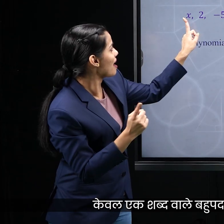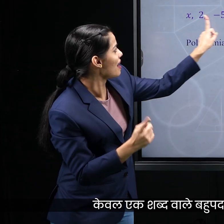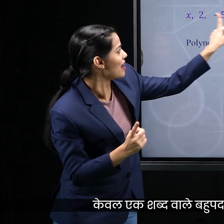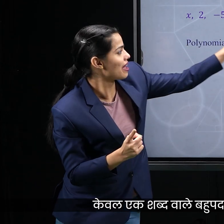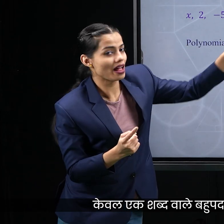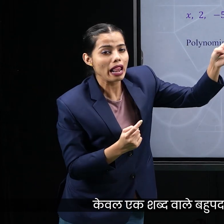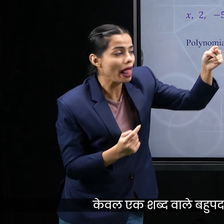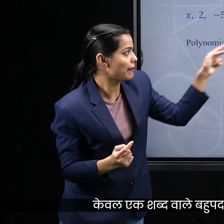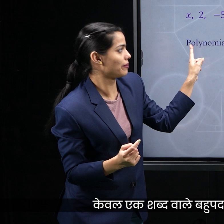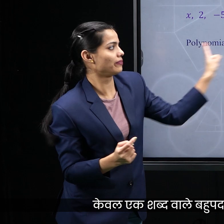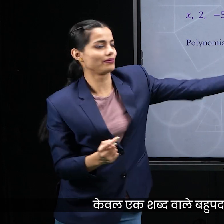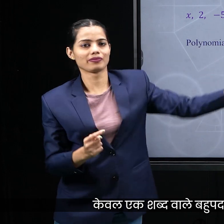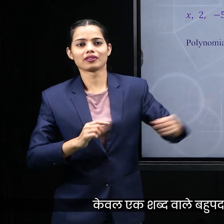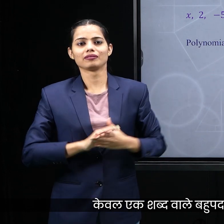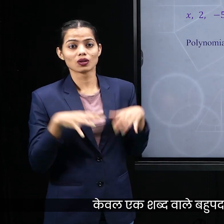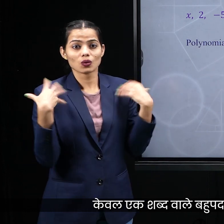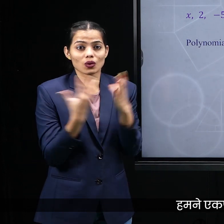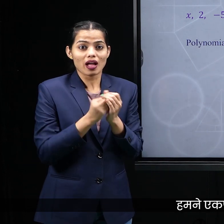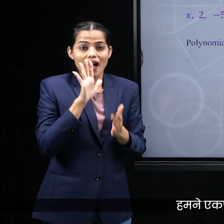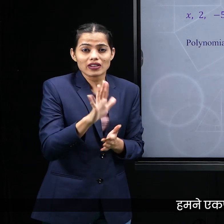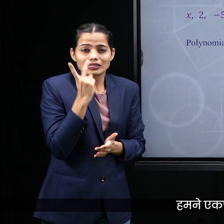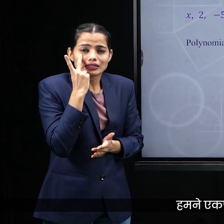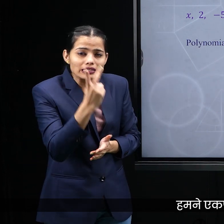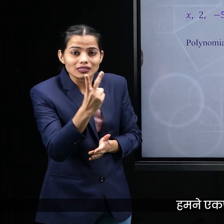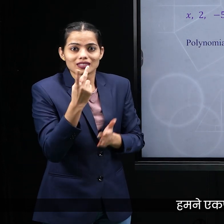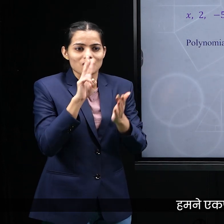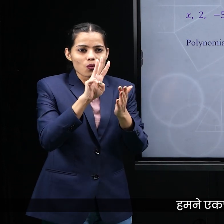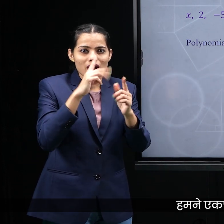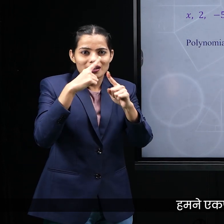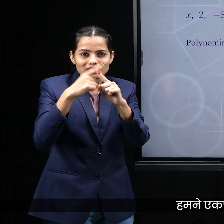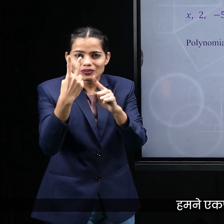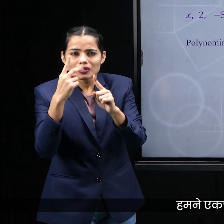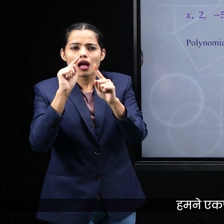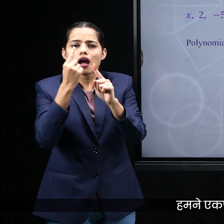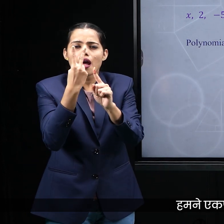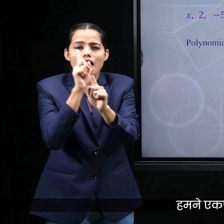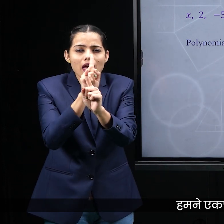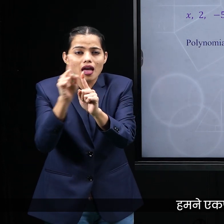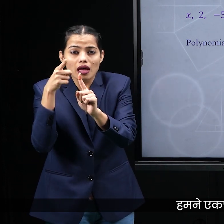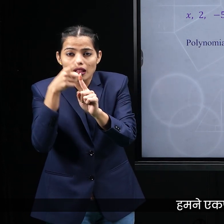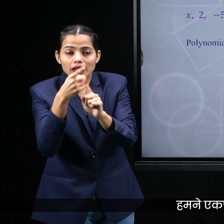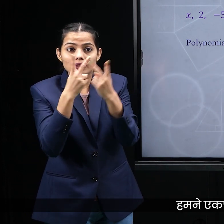है एक। हमने एक पद और इसकी परिभाषा देखी है।